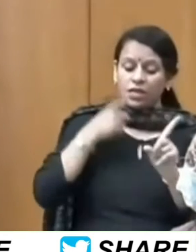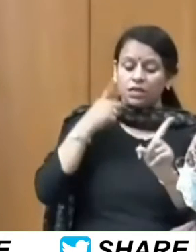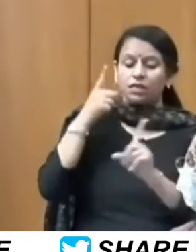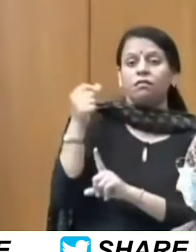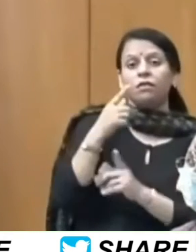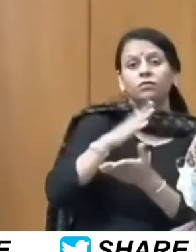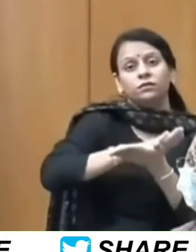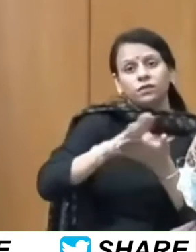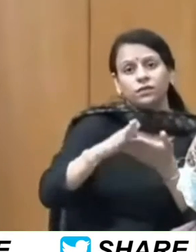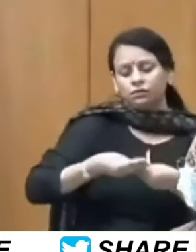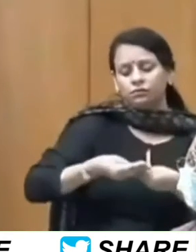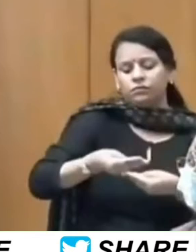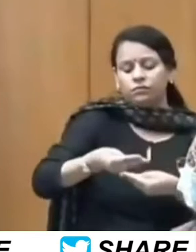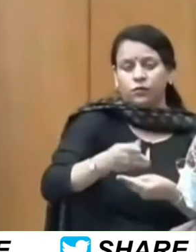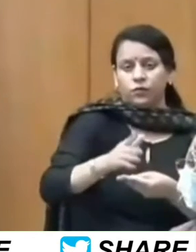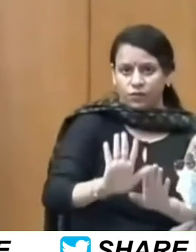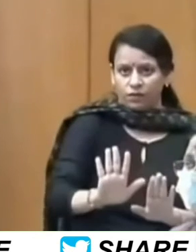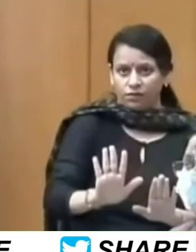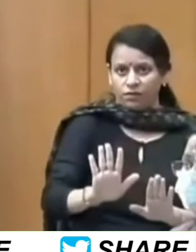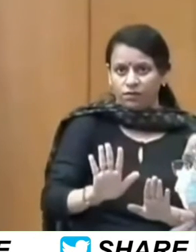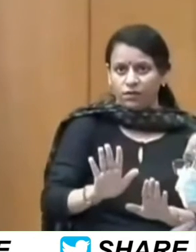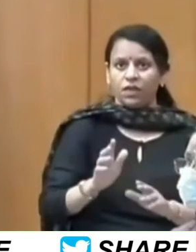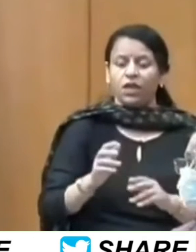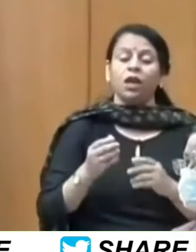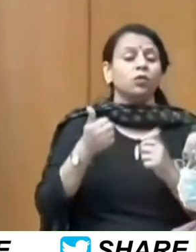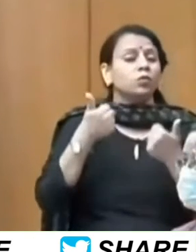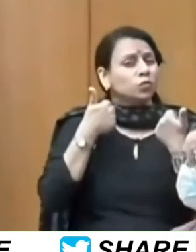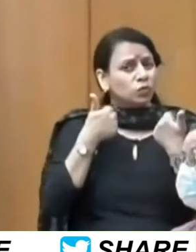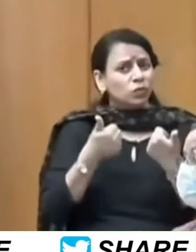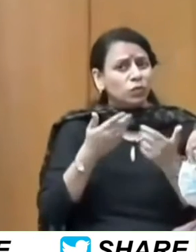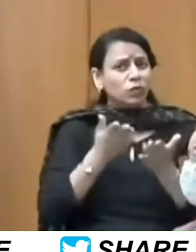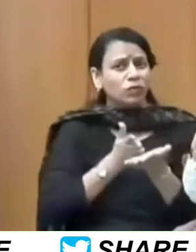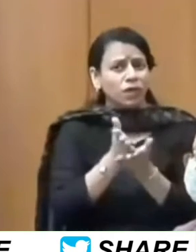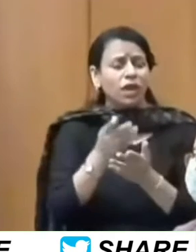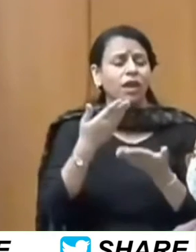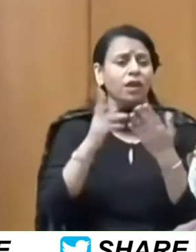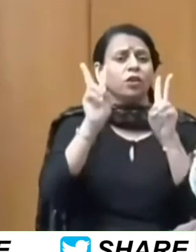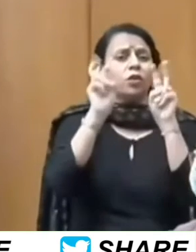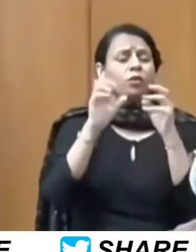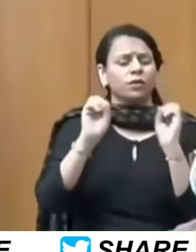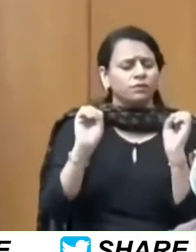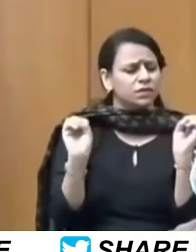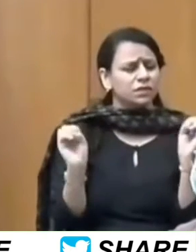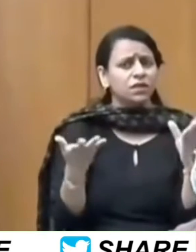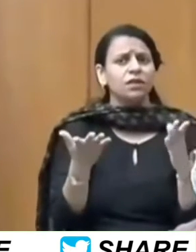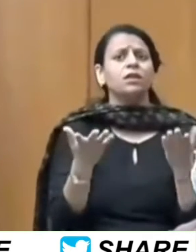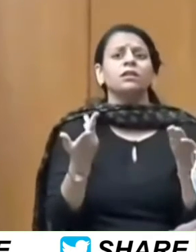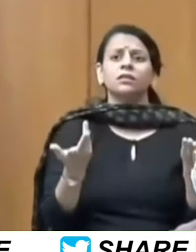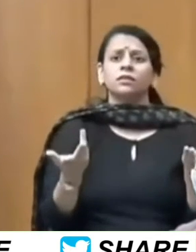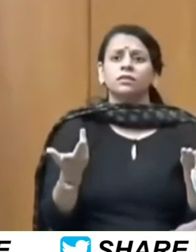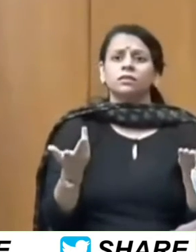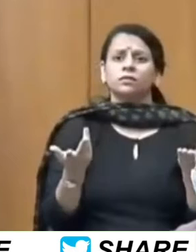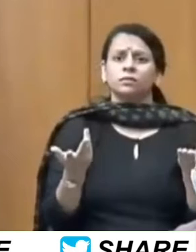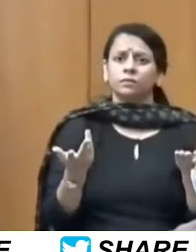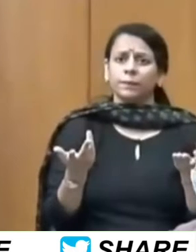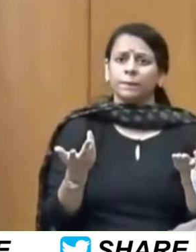1 साल 1 महीना पूरा करने की ओर है। और स्वाभाविक है, कोई भी विषय जब हम लेके चलते हैं उसको